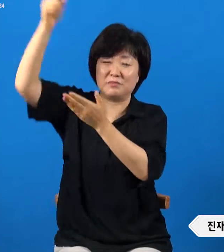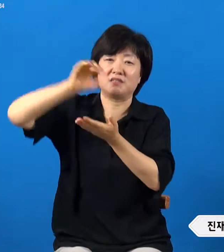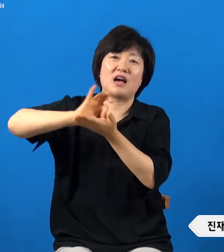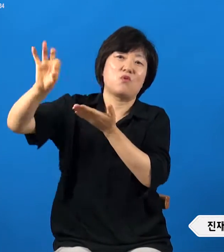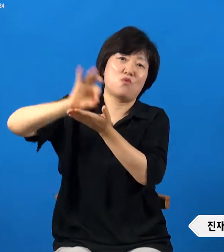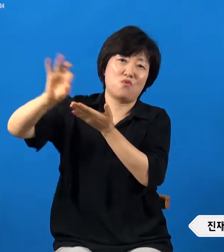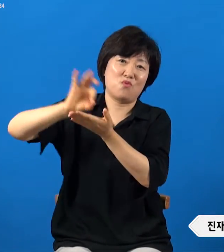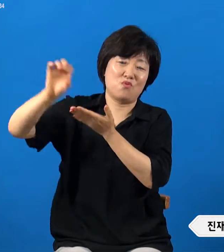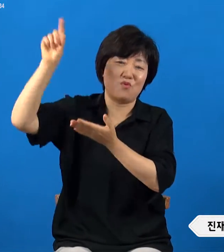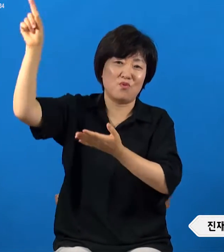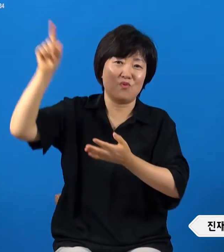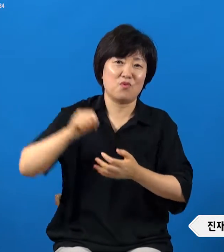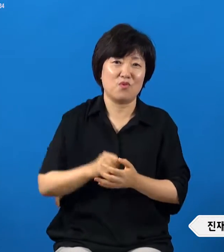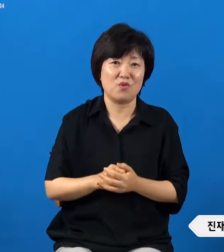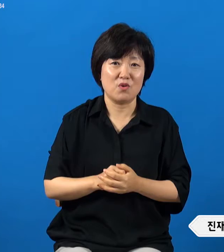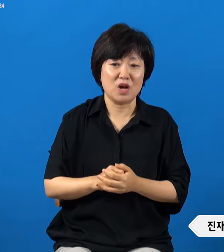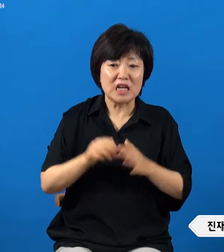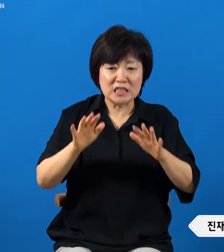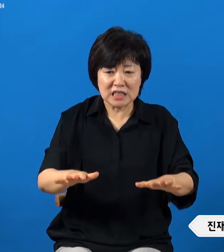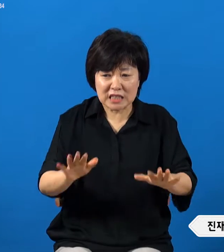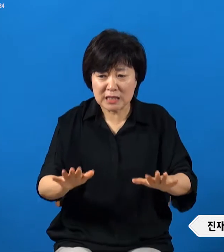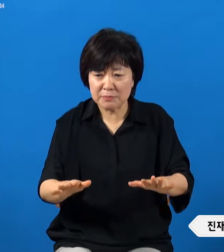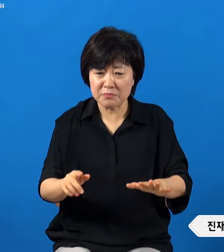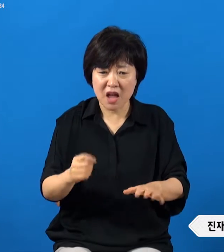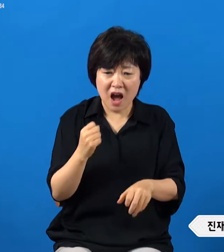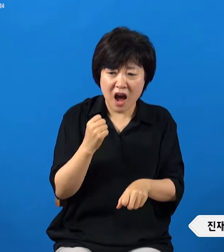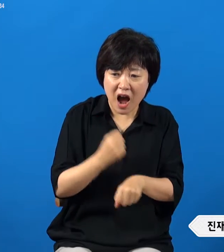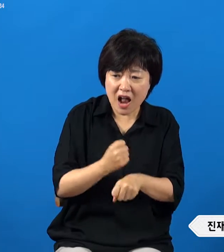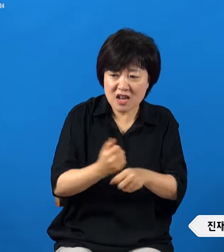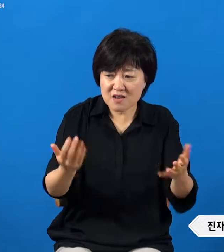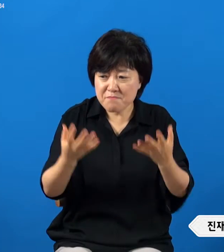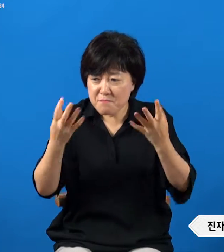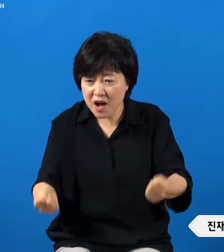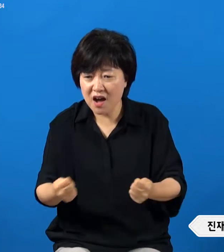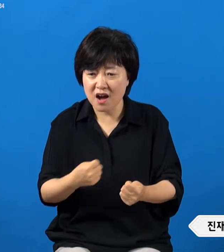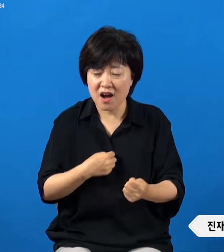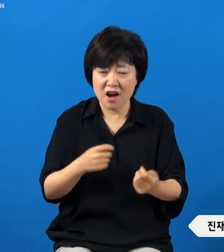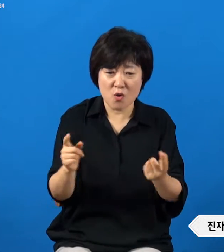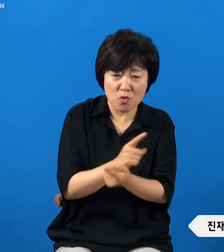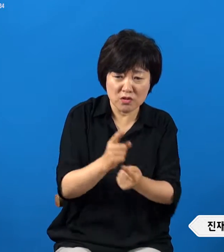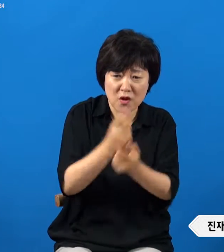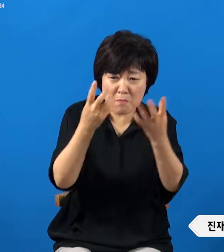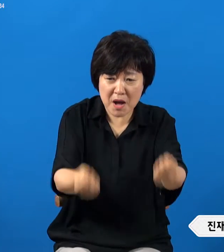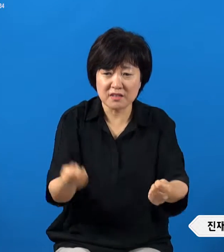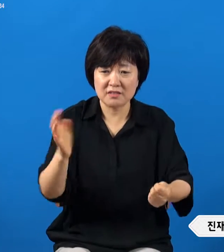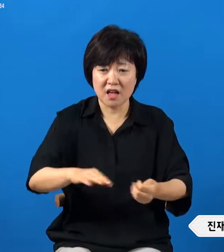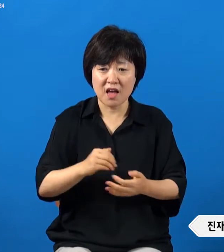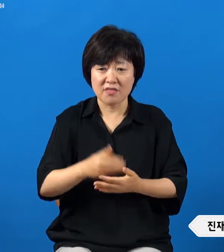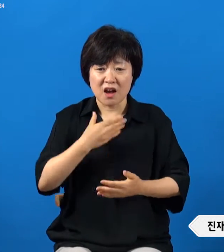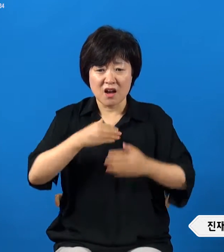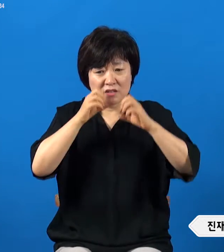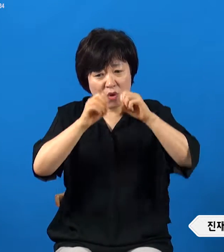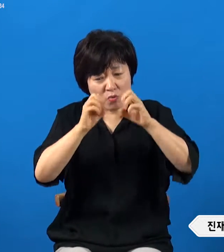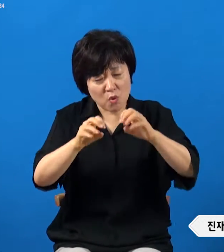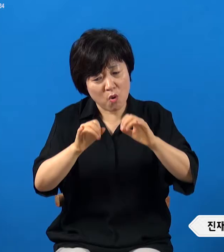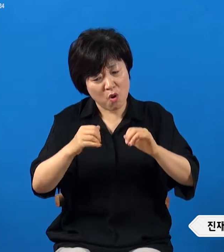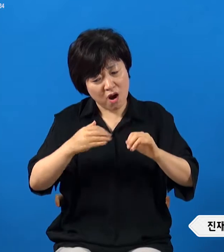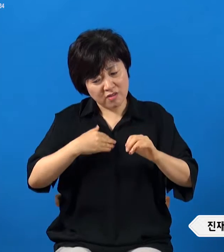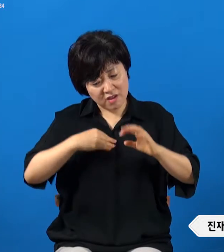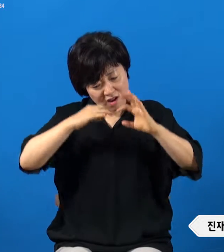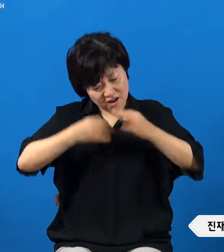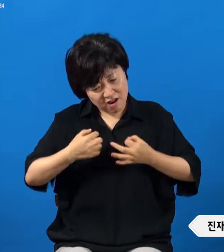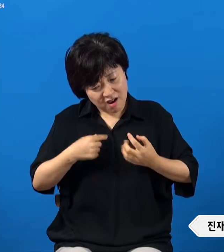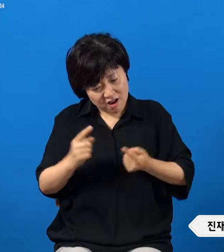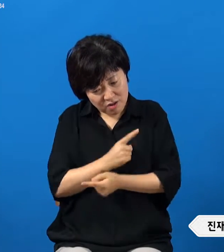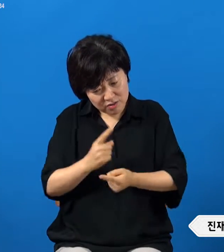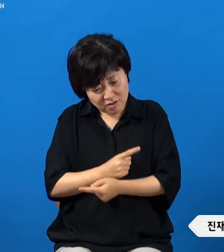것이 많은데 이런 상태에서 전도하면 마치 내가 위선자가 된 것 같아 라는 분들이 있습니까? 그러면